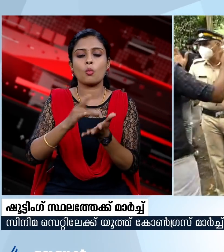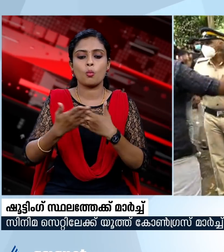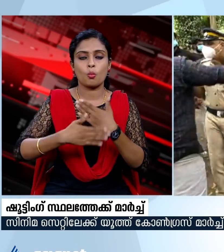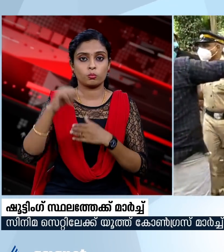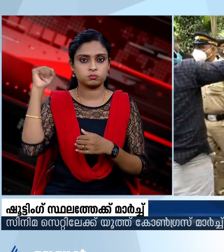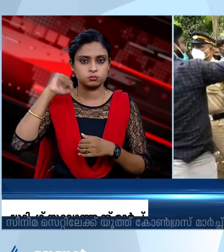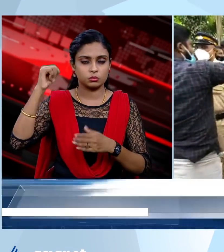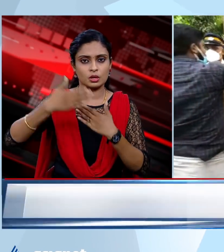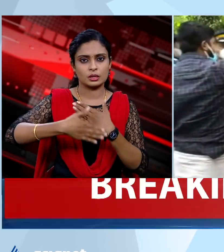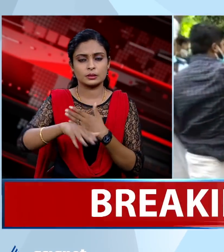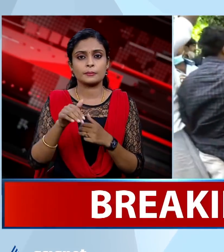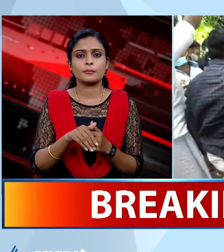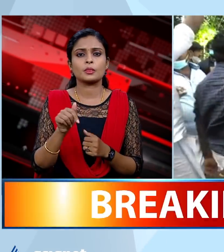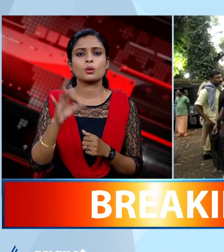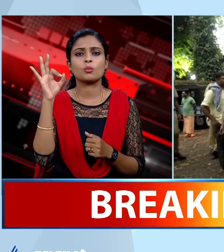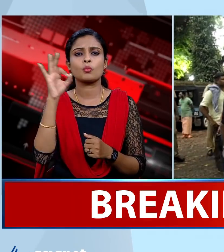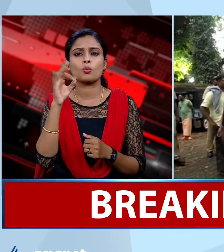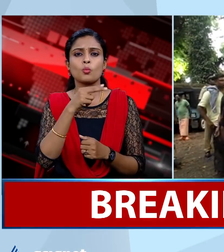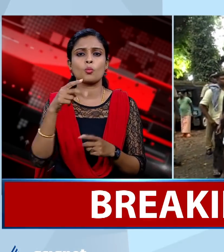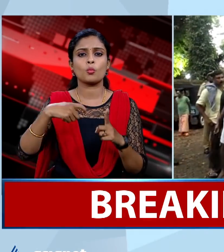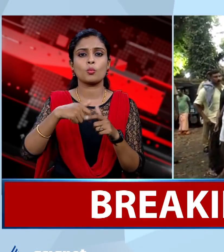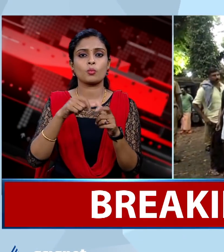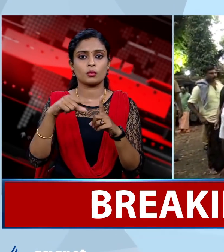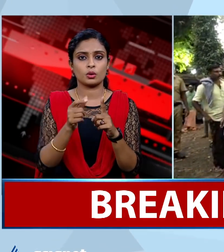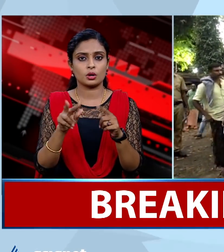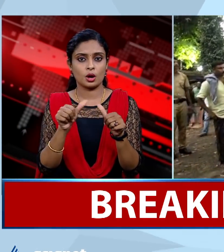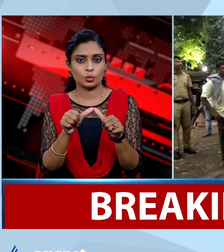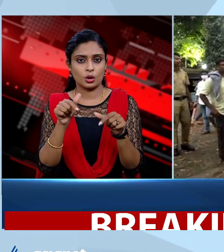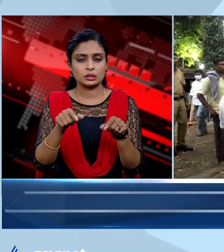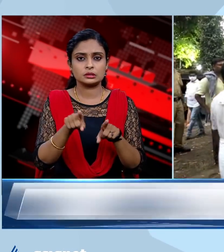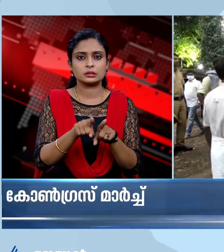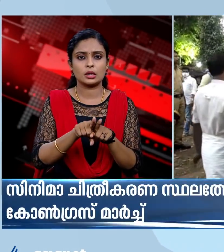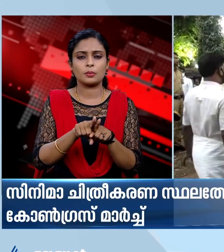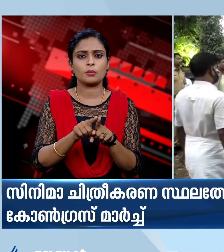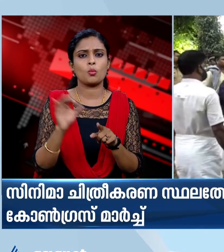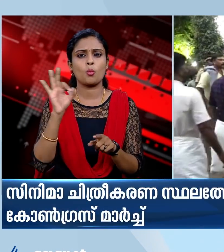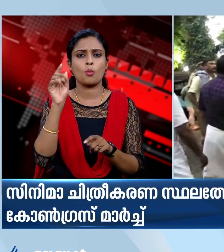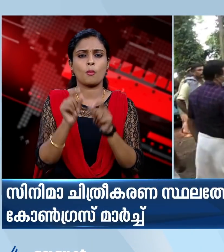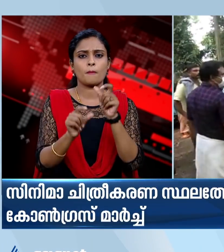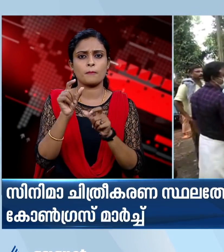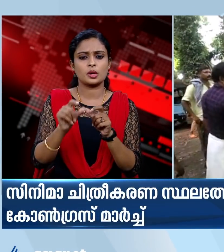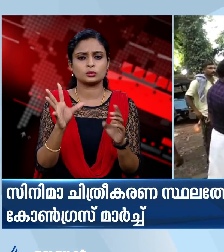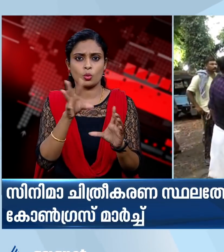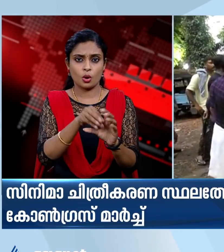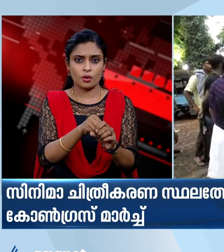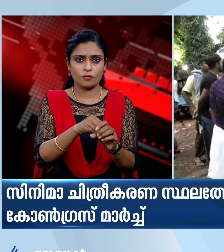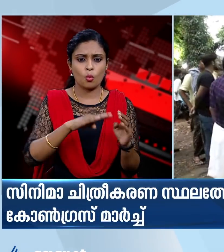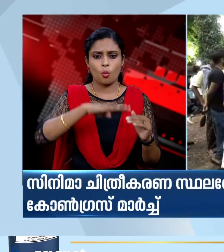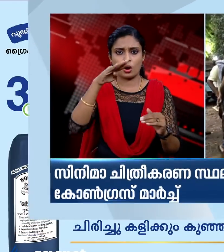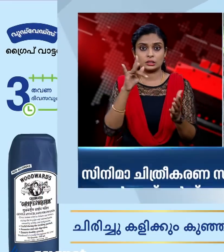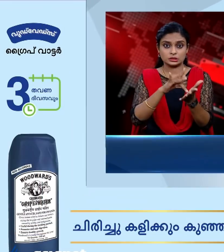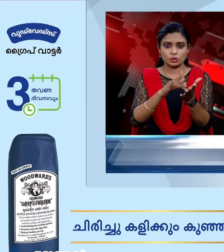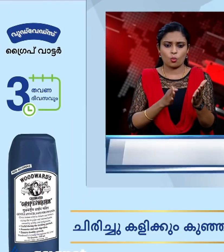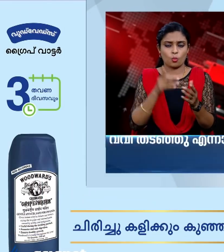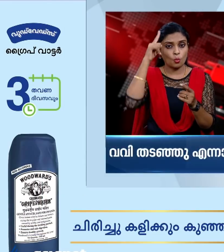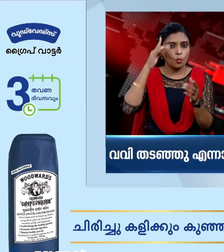ഈ കടുവ എന്ന് പറയുന്ന സിനിമയുടെ ചിത്രീകരണമായിരുന്നു. പൃഥ്വിരാജ് ആയിരുന്നു നായകൻ. ഈ കാഞ്ഞിരപ്പള്ളി കുന്നം ഭാഗത്തേക്കുള്ള റോഡ്